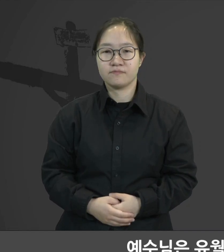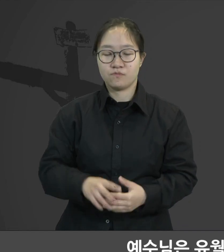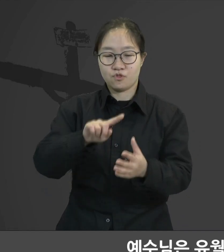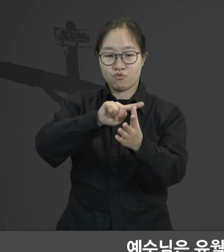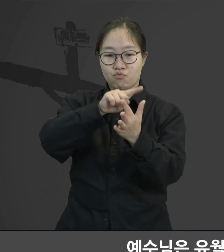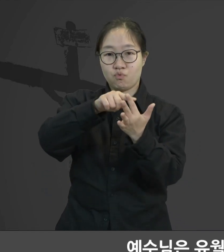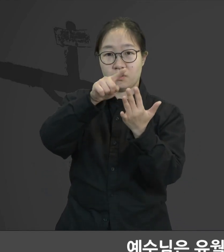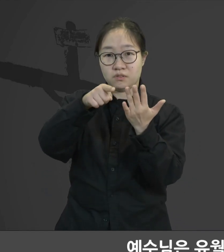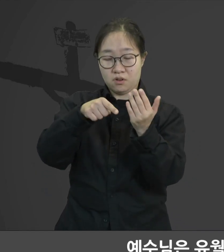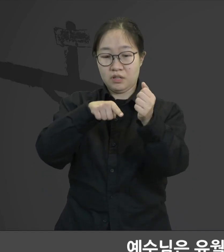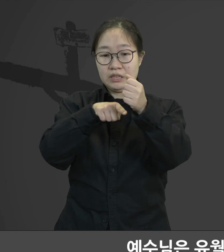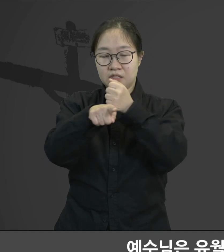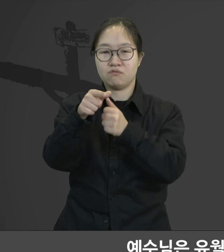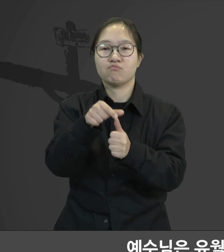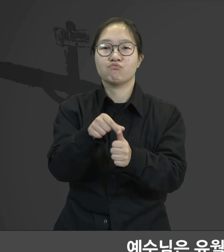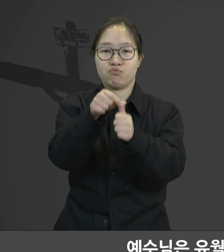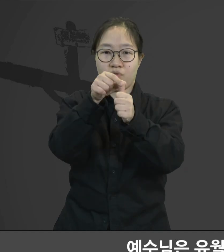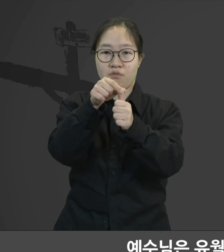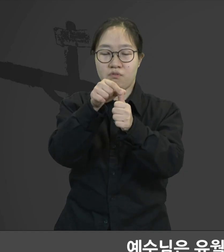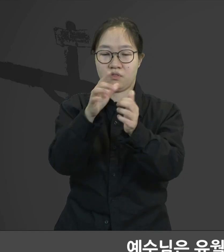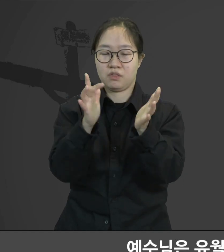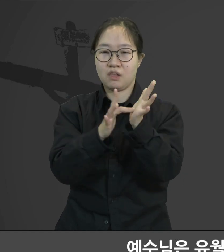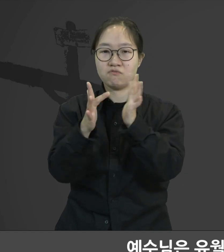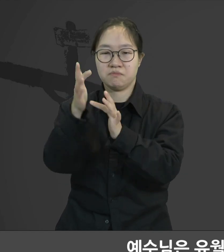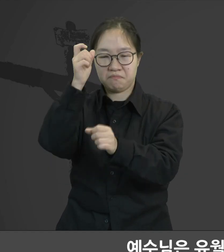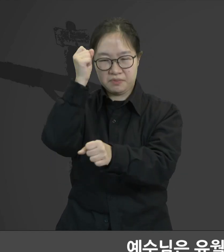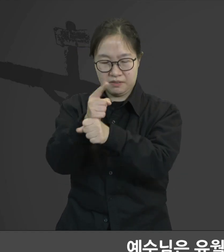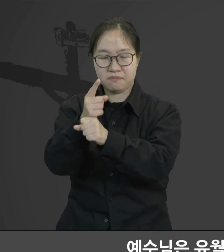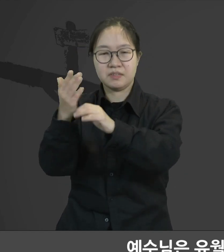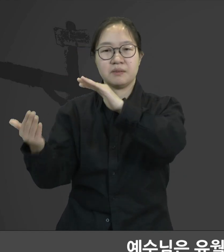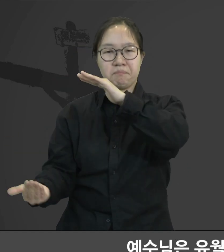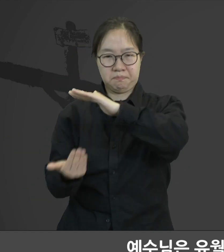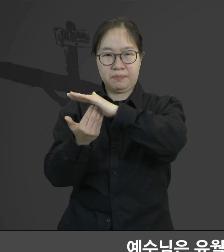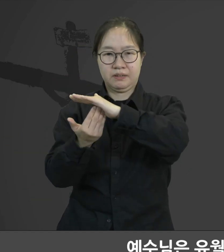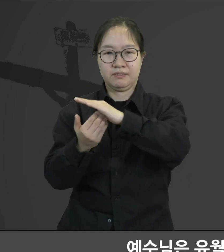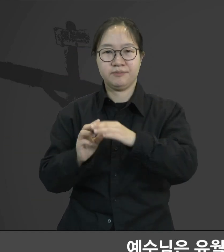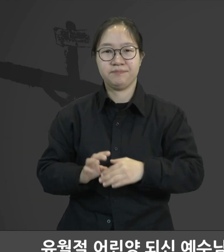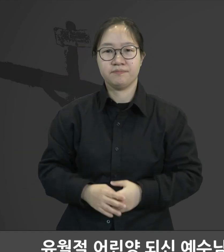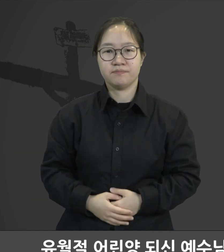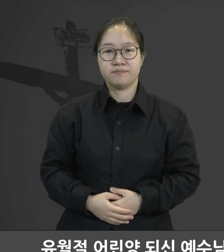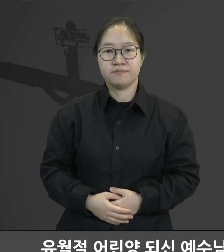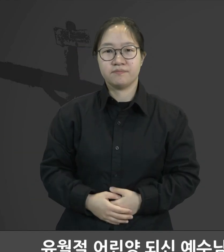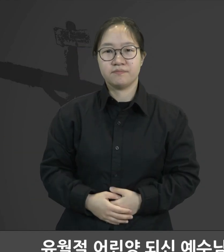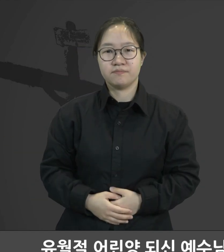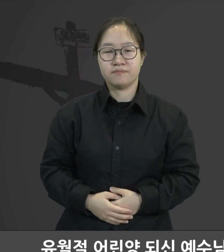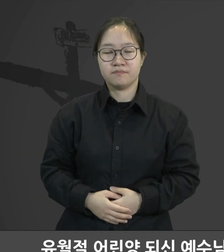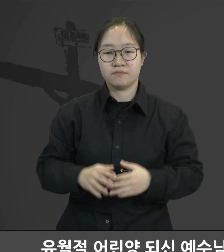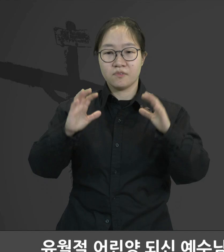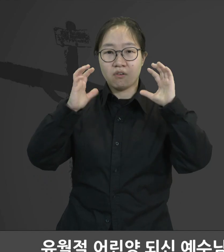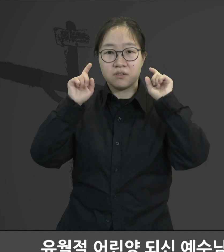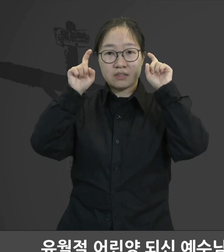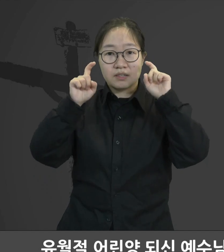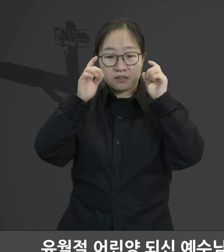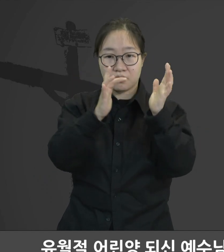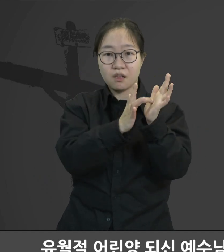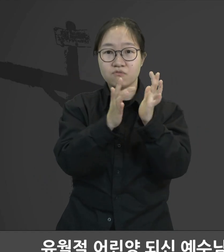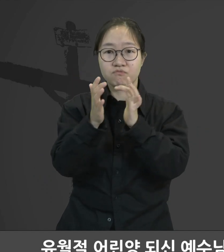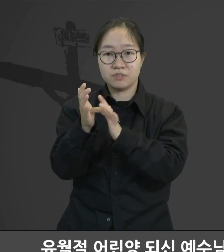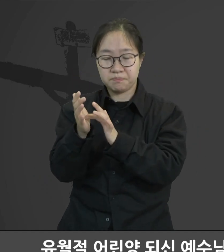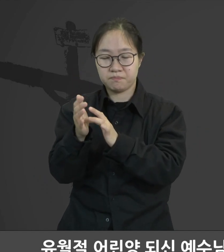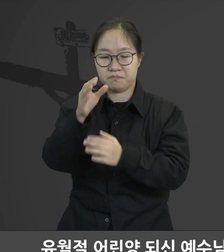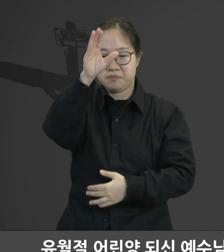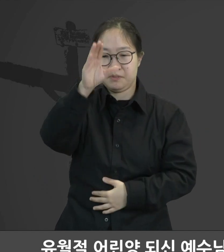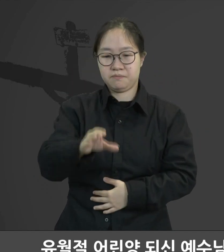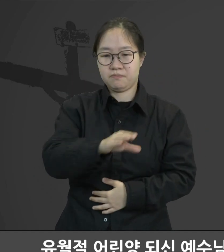예수님은 유월절 절기가 예표하는 구속의 모든 의미를 성취하셨습니다. 유월절 어린 양 되신